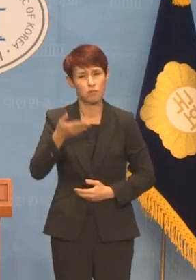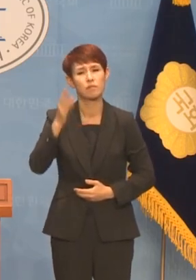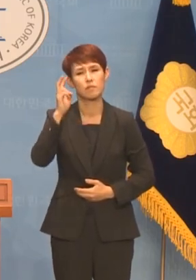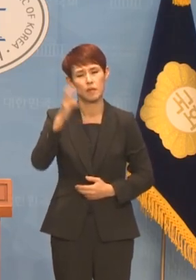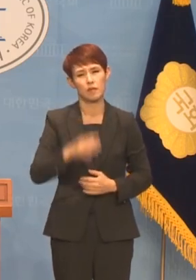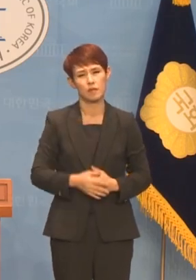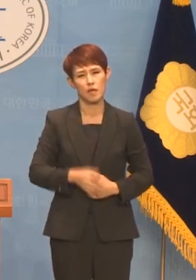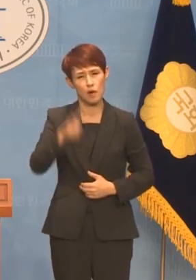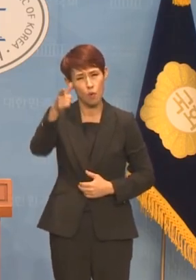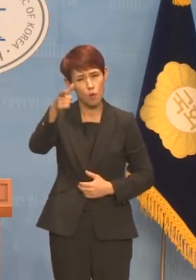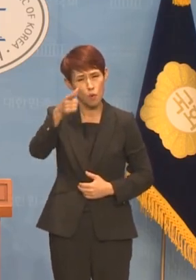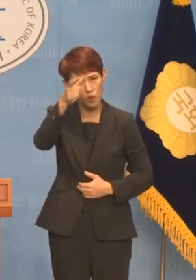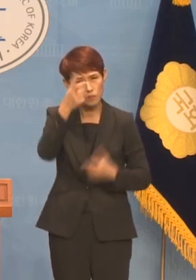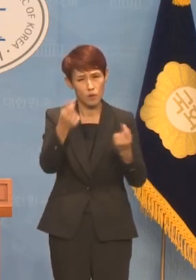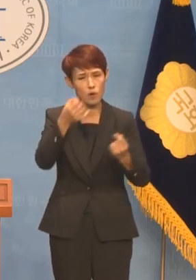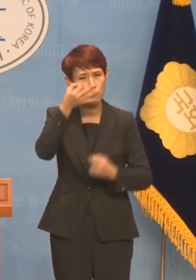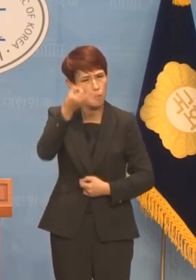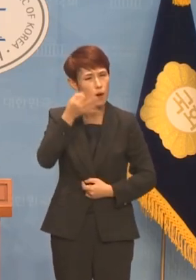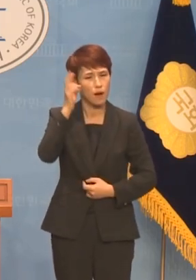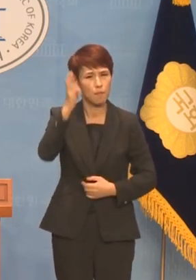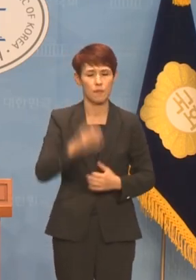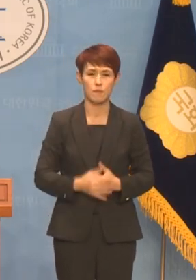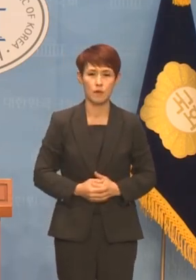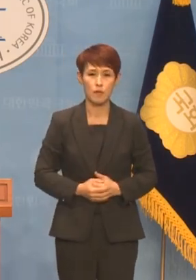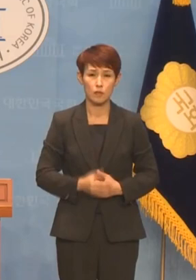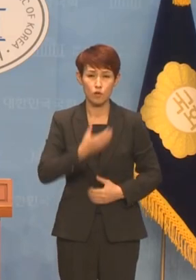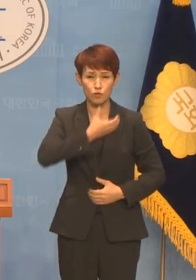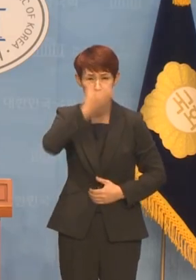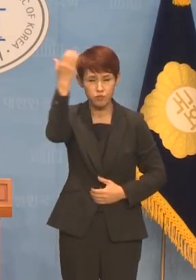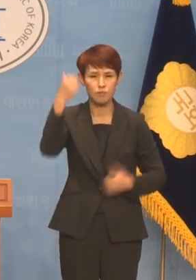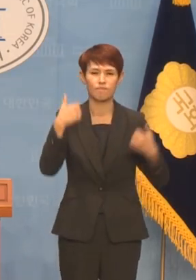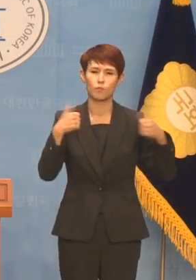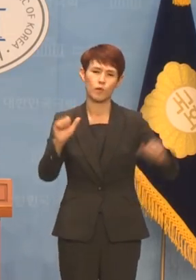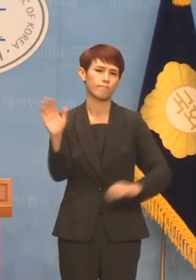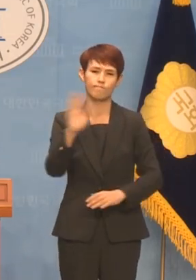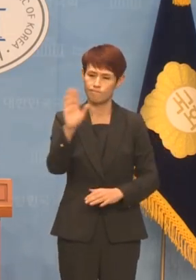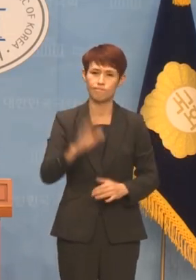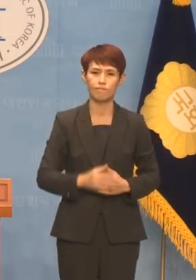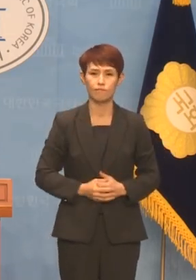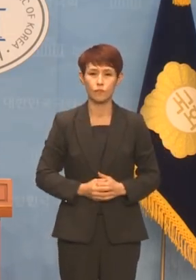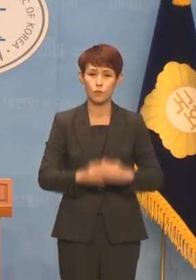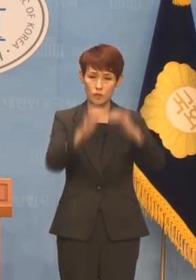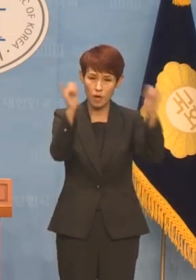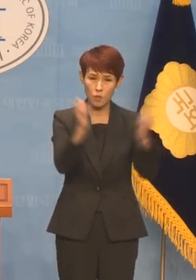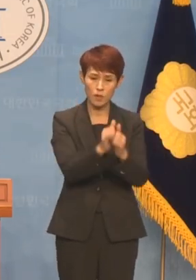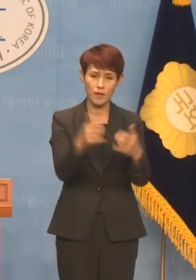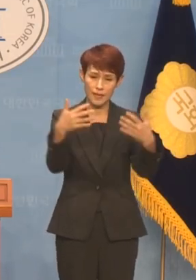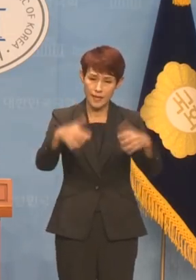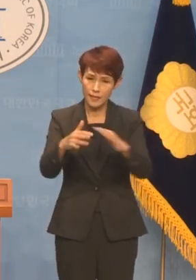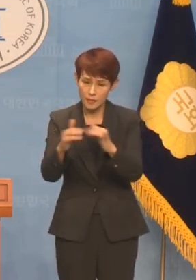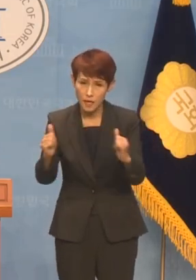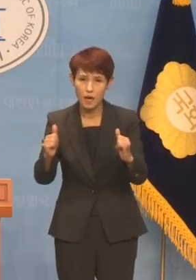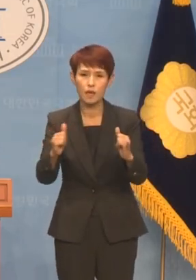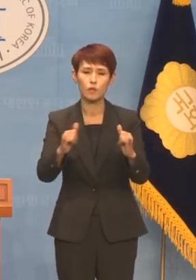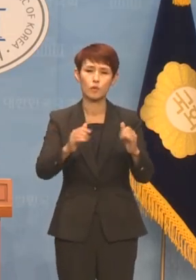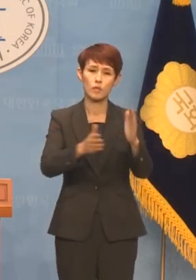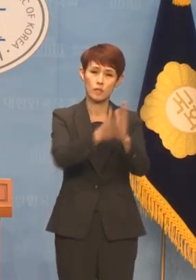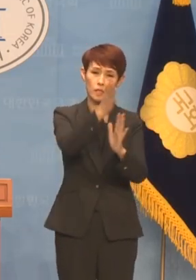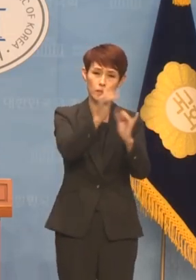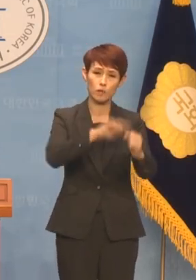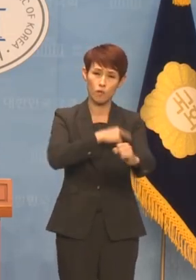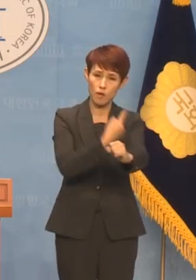같습니다. 그러나 국꿈을 결코 포기하지 않았기에 우리 사회의 약자와 보통 시민의